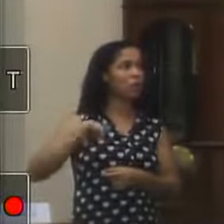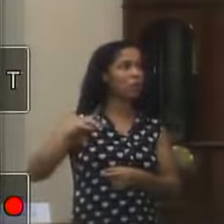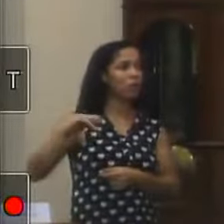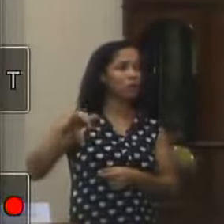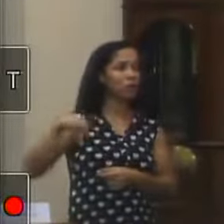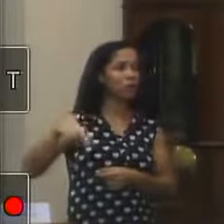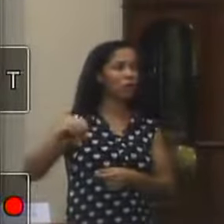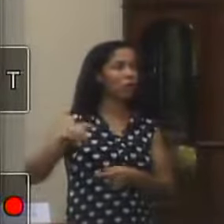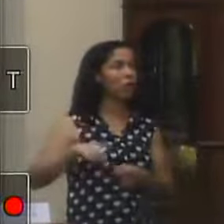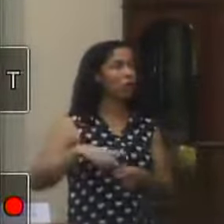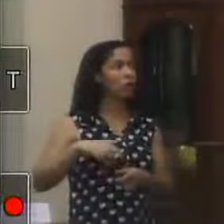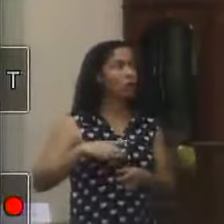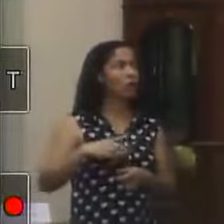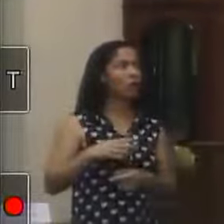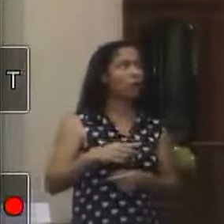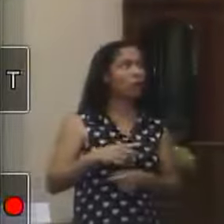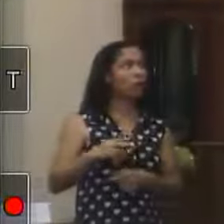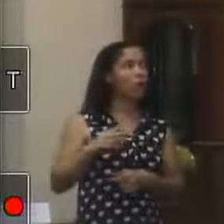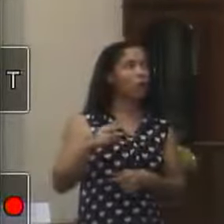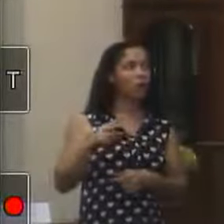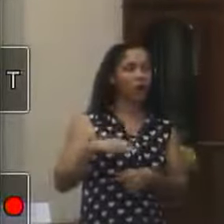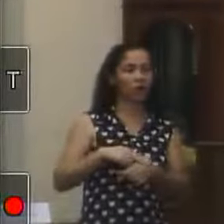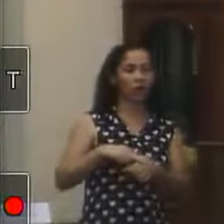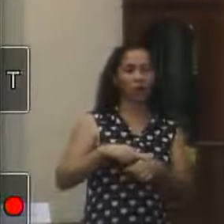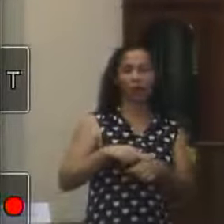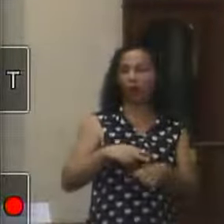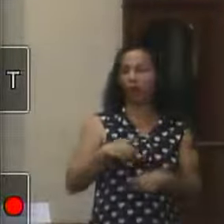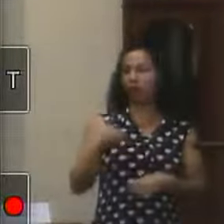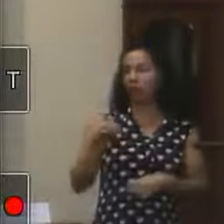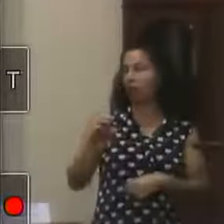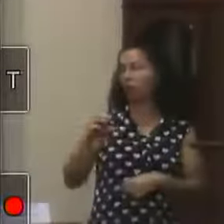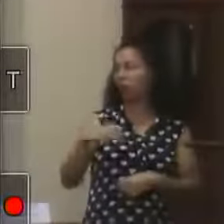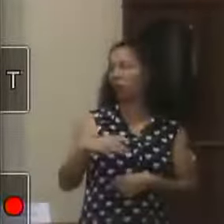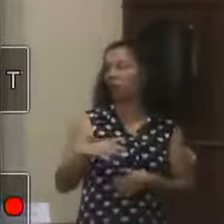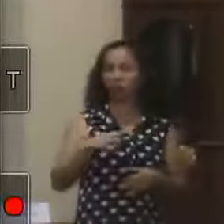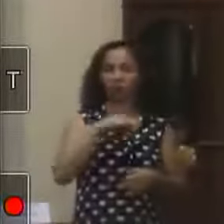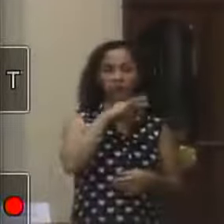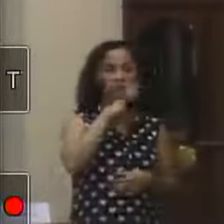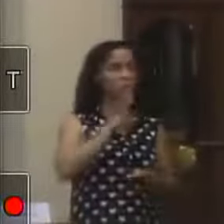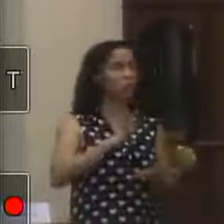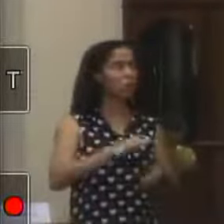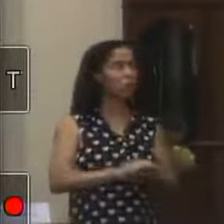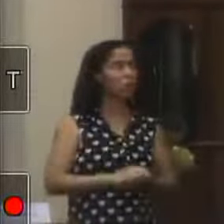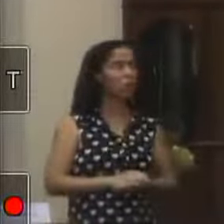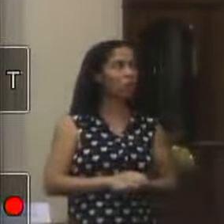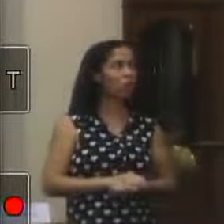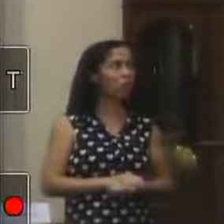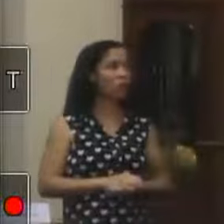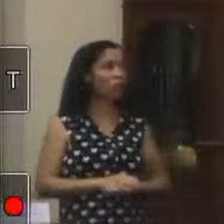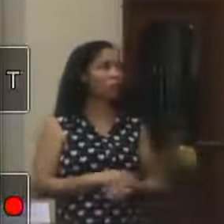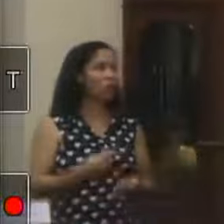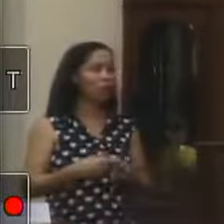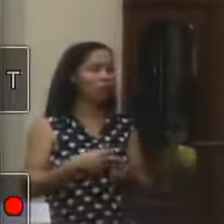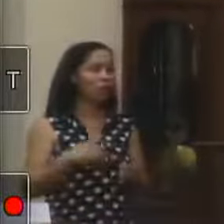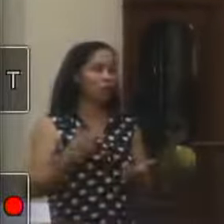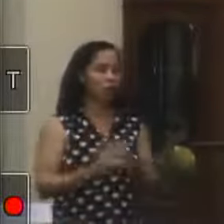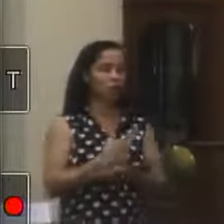estão verdes de lodo, mas eles não liberam. Não deixa de ter razão, né? Às vezes acontece uma catástrofe, conforme aconteceu